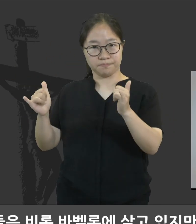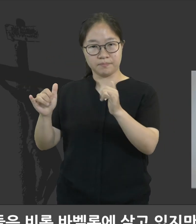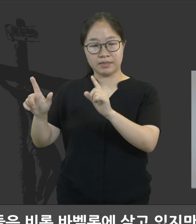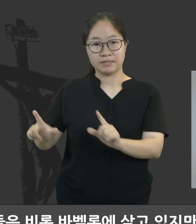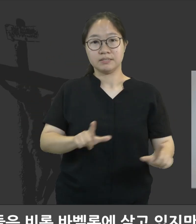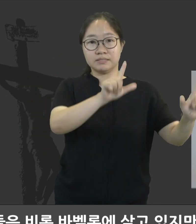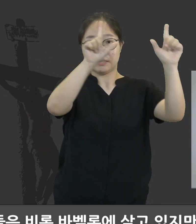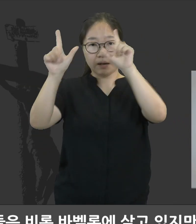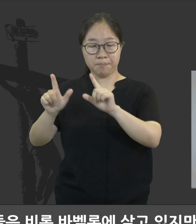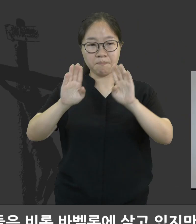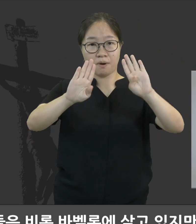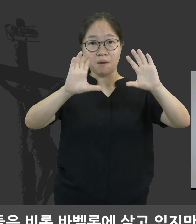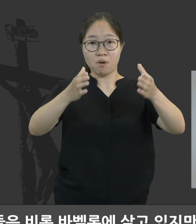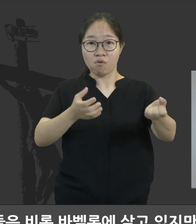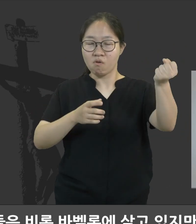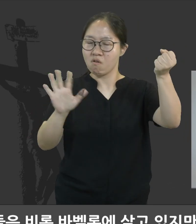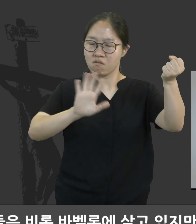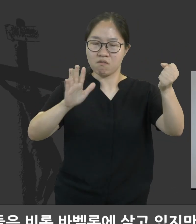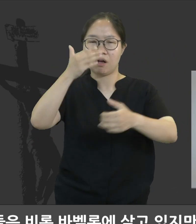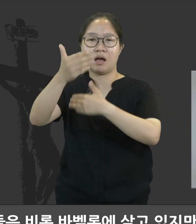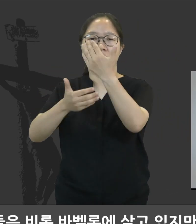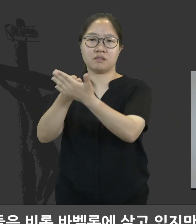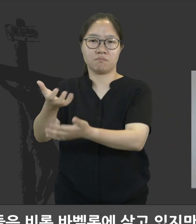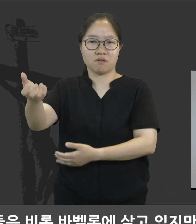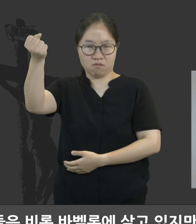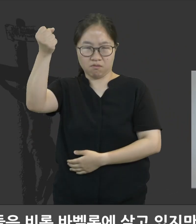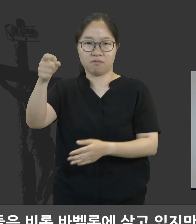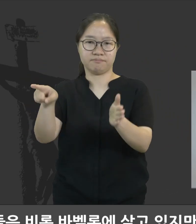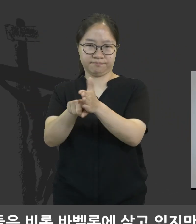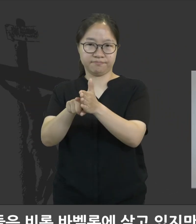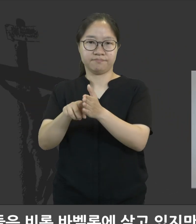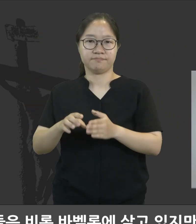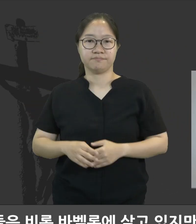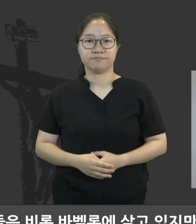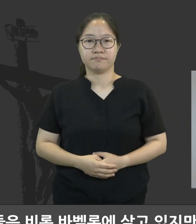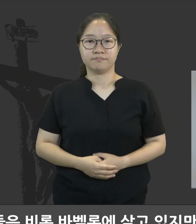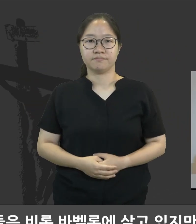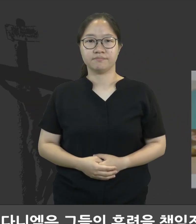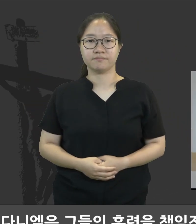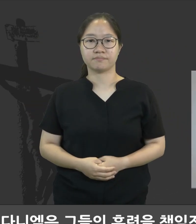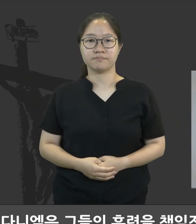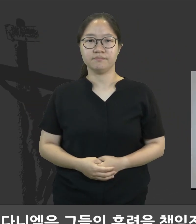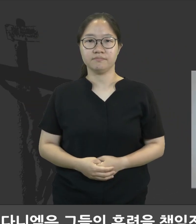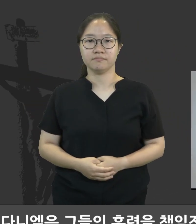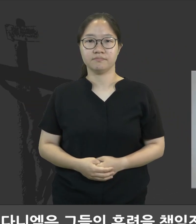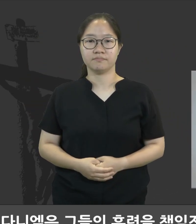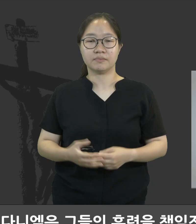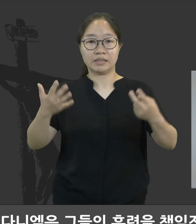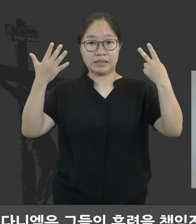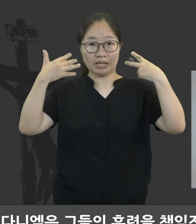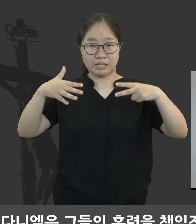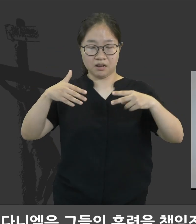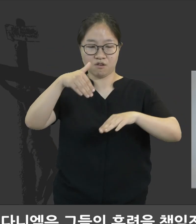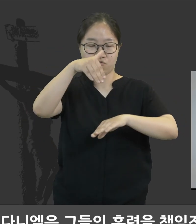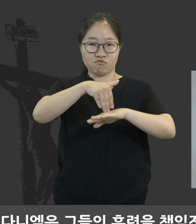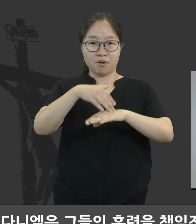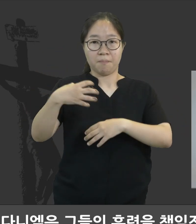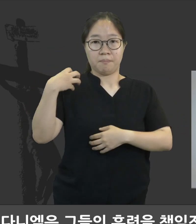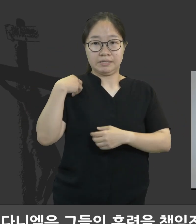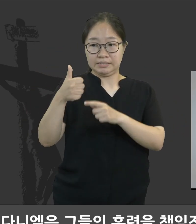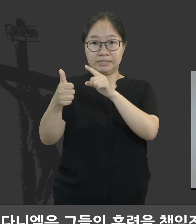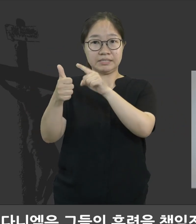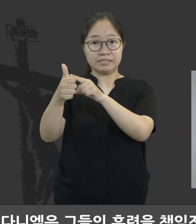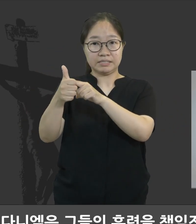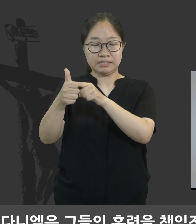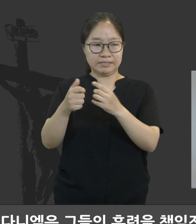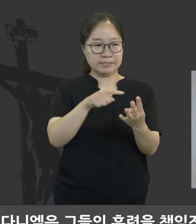바벨론 왕이 아닌 하나님께 달려있다고 믿었습니다. 다니엘은 그들의 훈련을 책임진 환관장에게